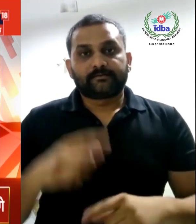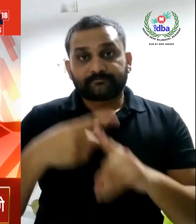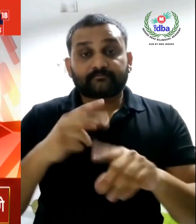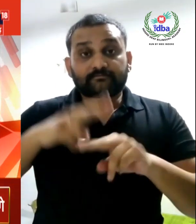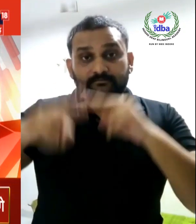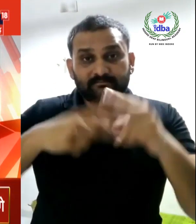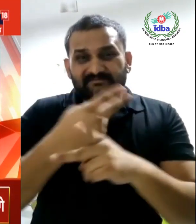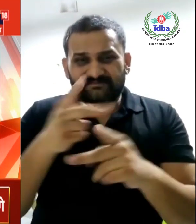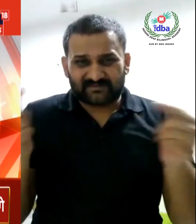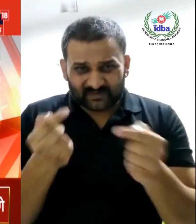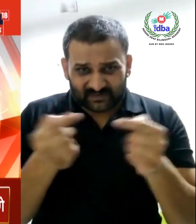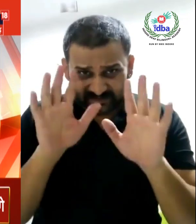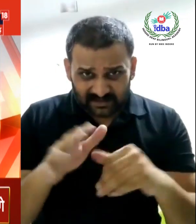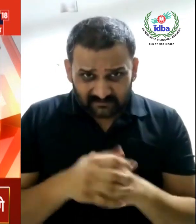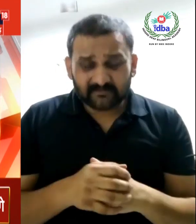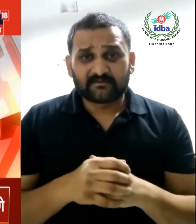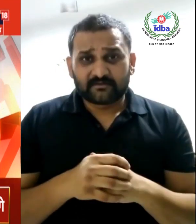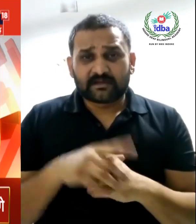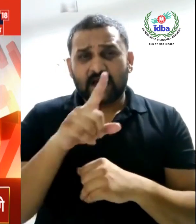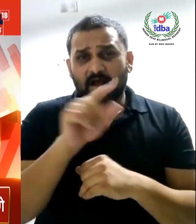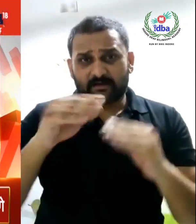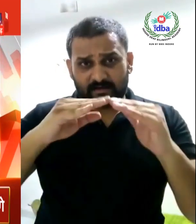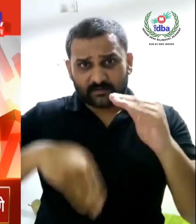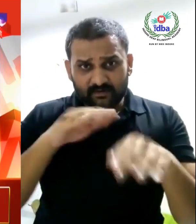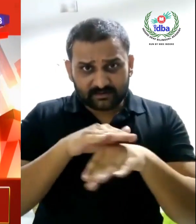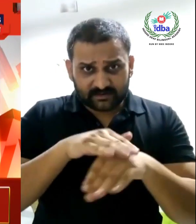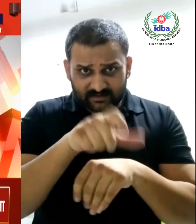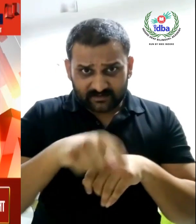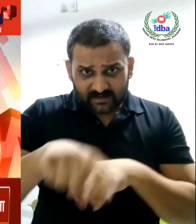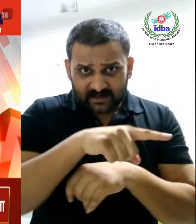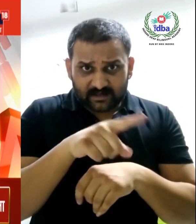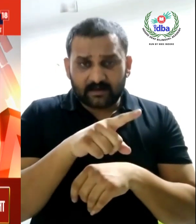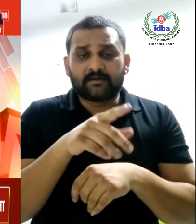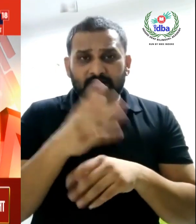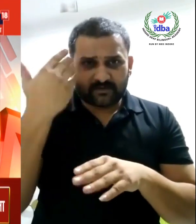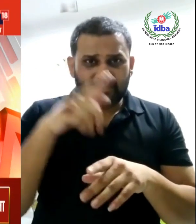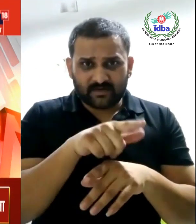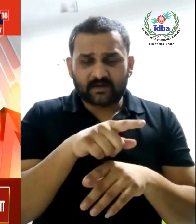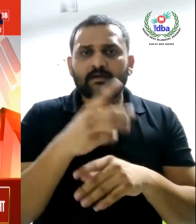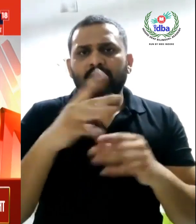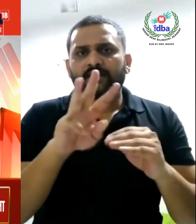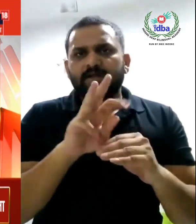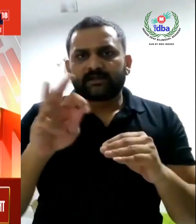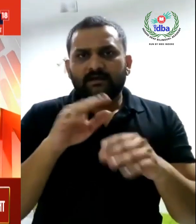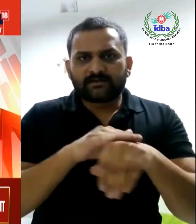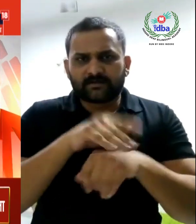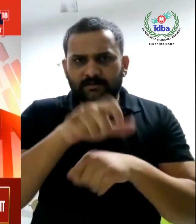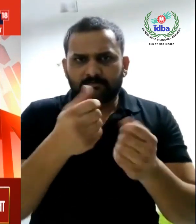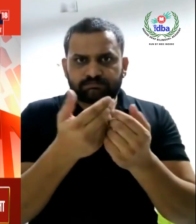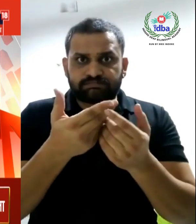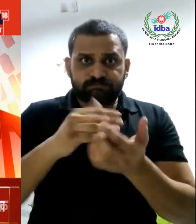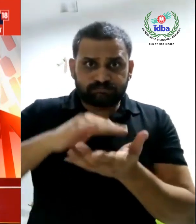औद्योगिक विवाद अधिनियम को 100 श्रमिकों वाली स्थापना के स्थान पर 300 श्रमिकों वाली स्थापना